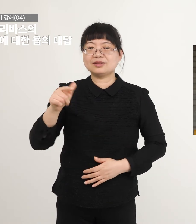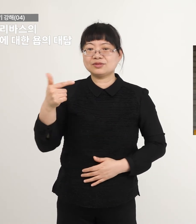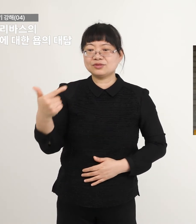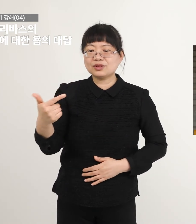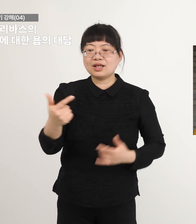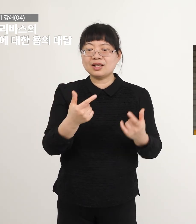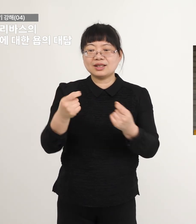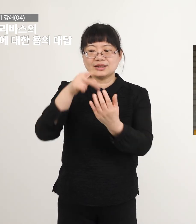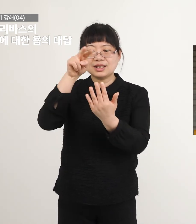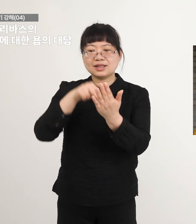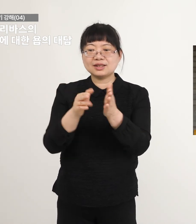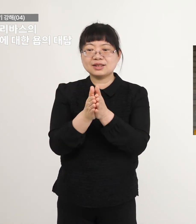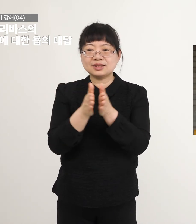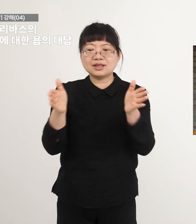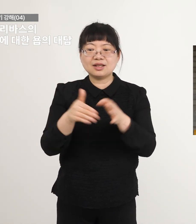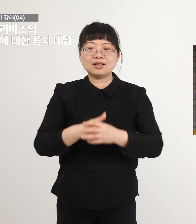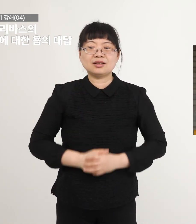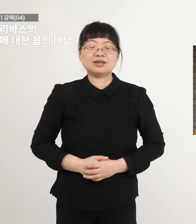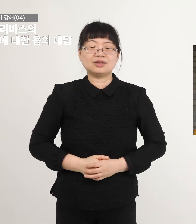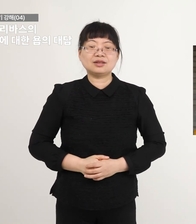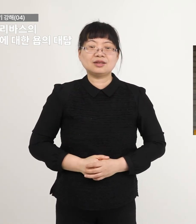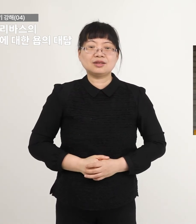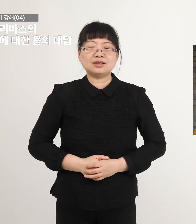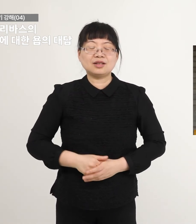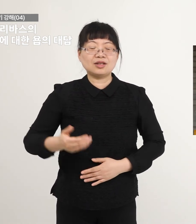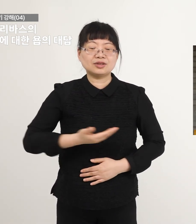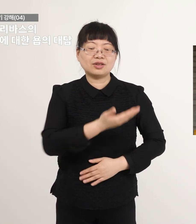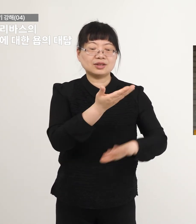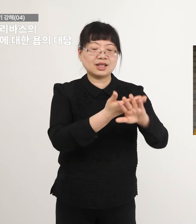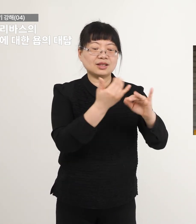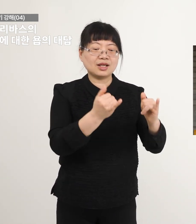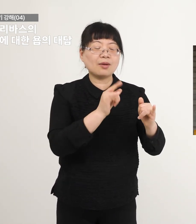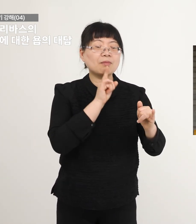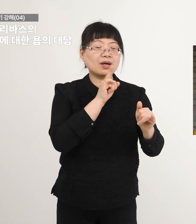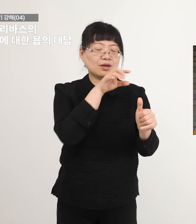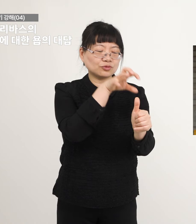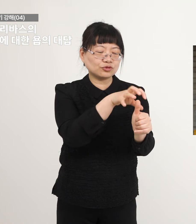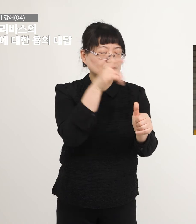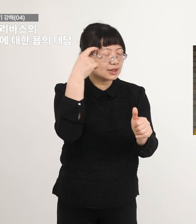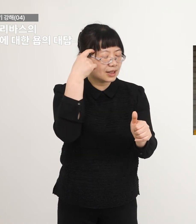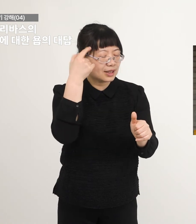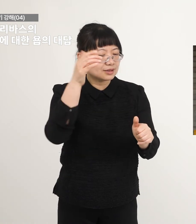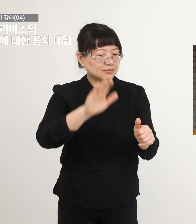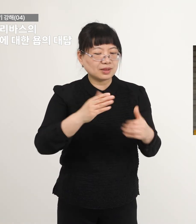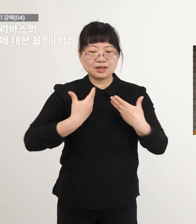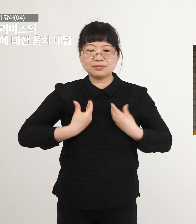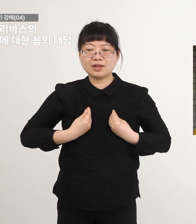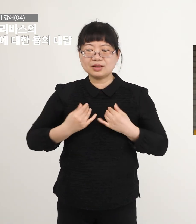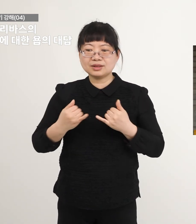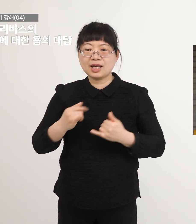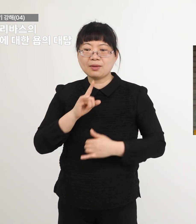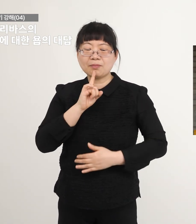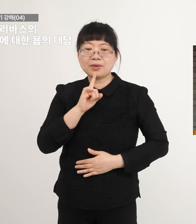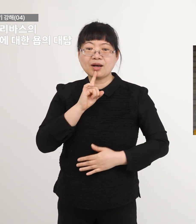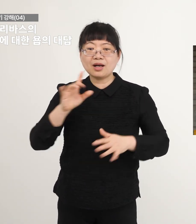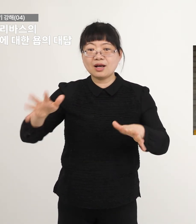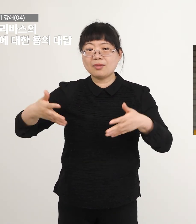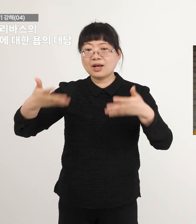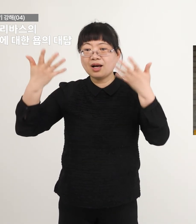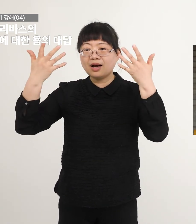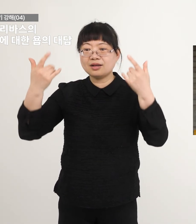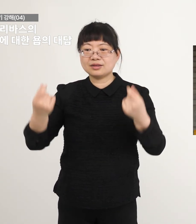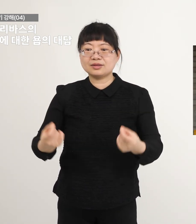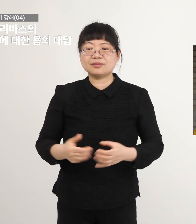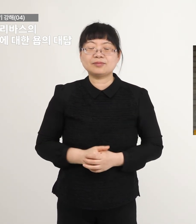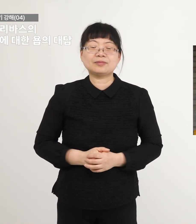26절 한번 같이 읽어볼까요? 시작. 너희가 남의 말을 꾸짖을 생각을 하나 실망한 자의 말은 바람에 날아가느니라.